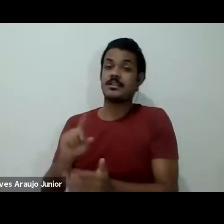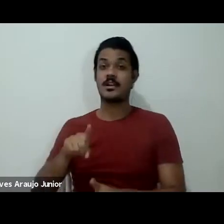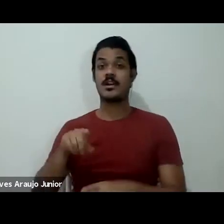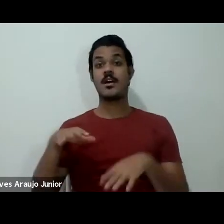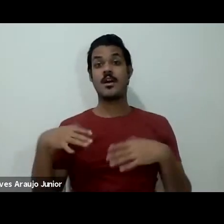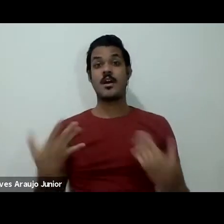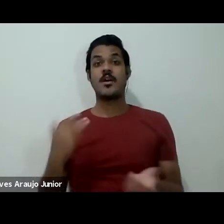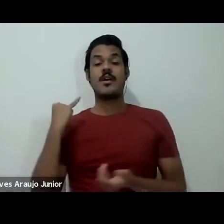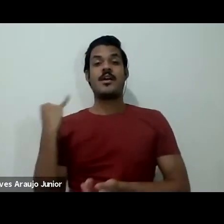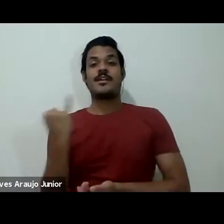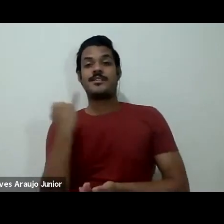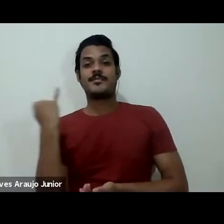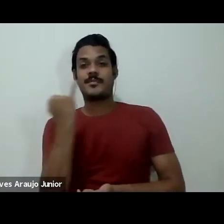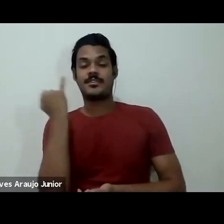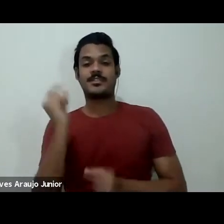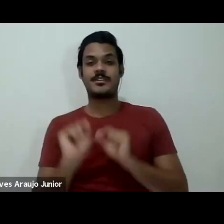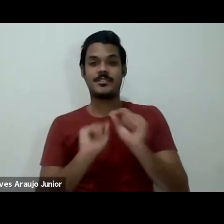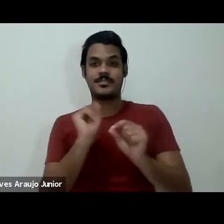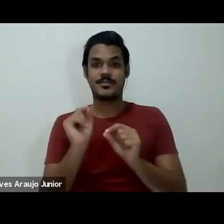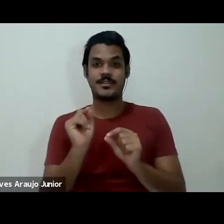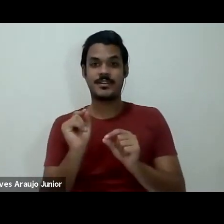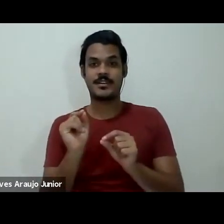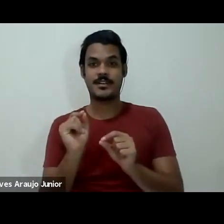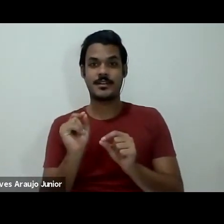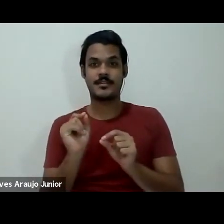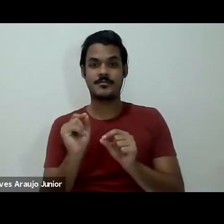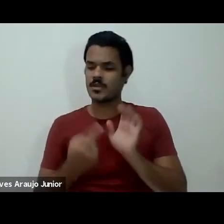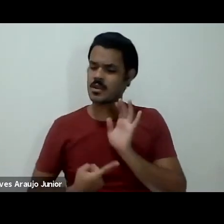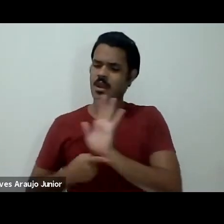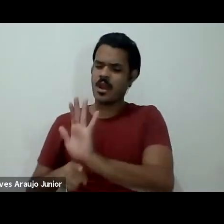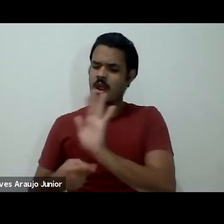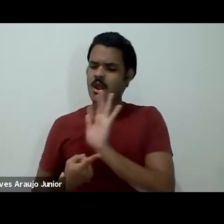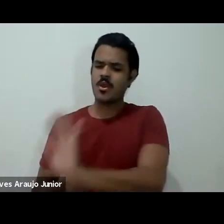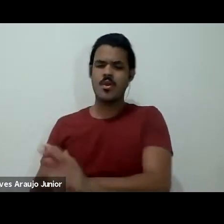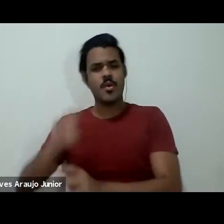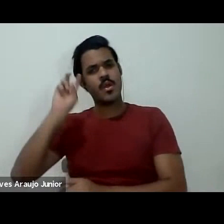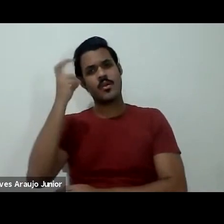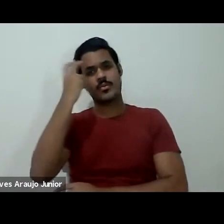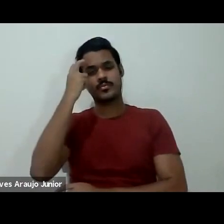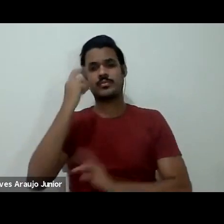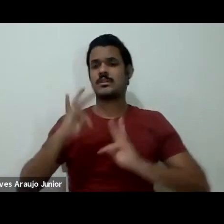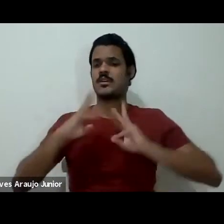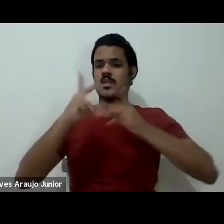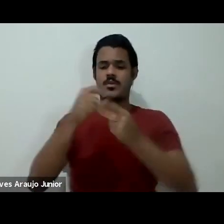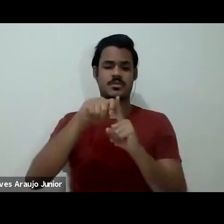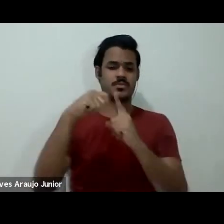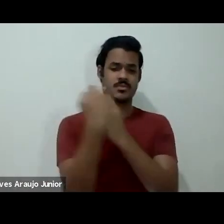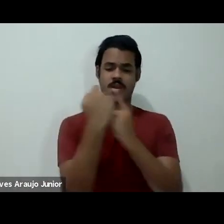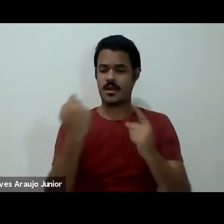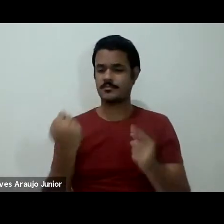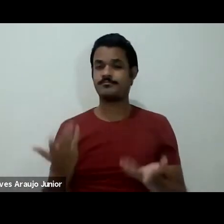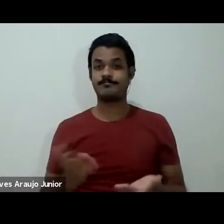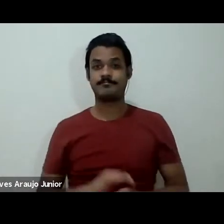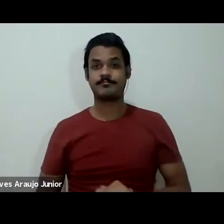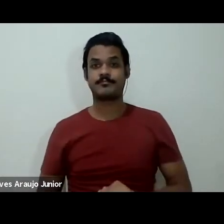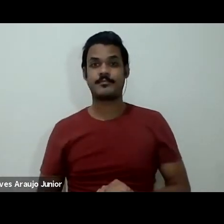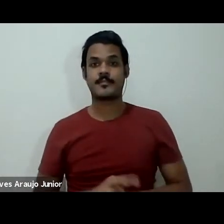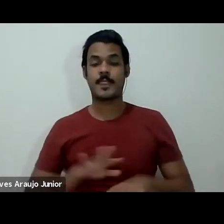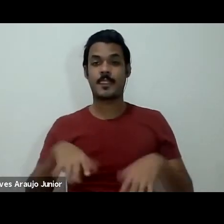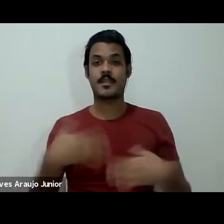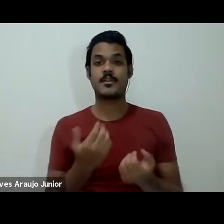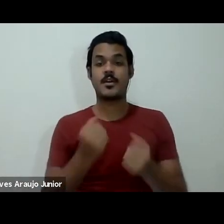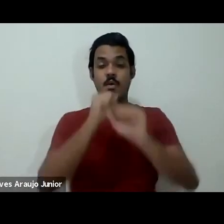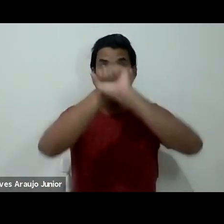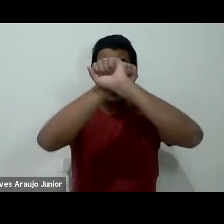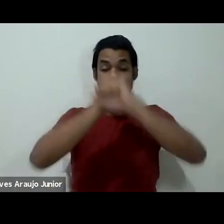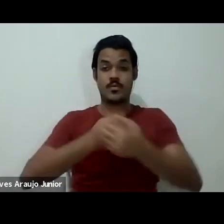trazer a contribuição, né, dessa cultura para toda a nossa sociedade. Portanto, o Oriqui,